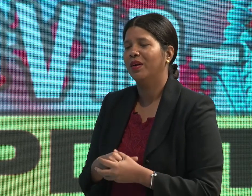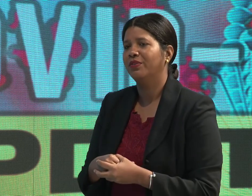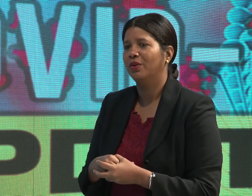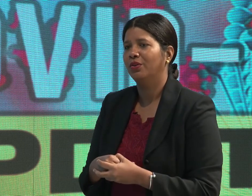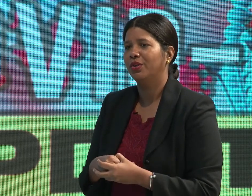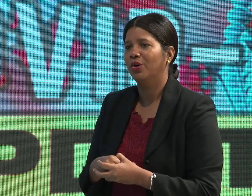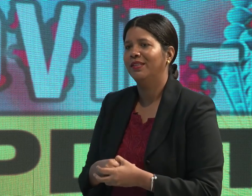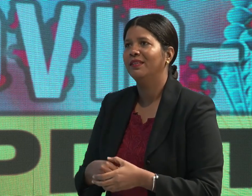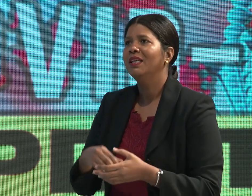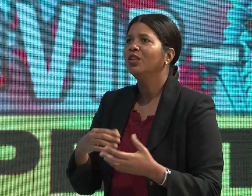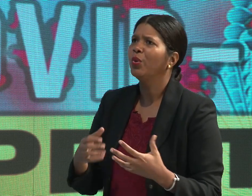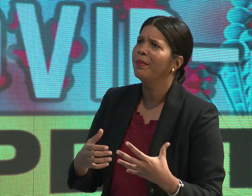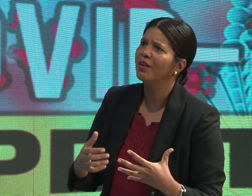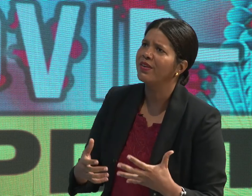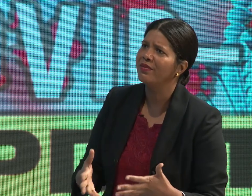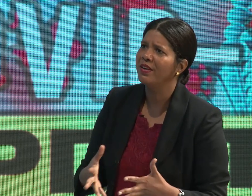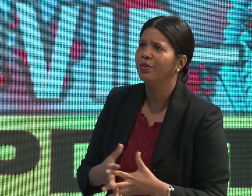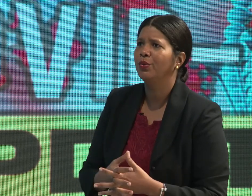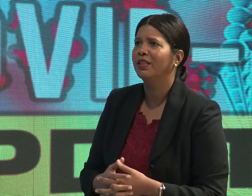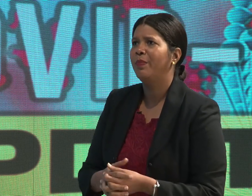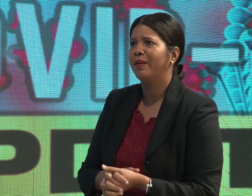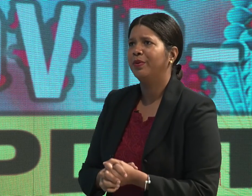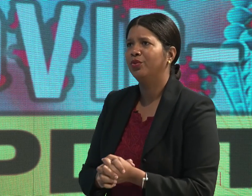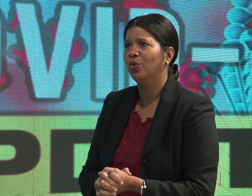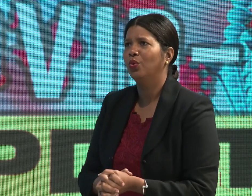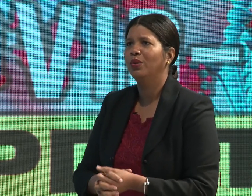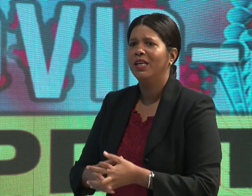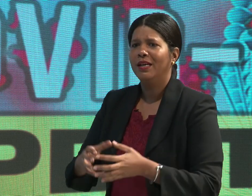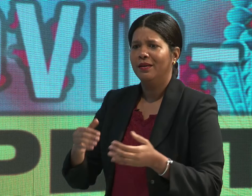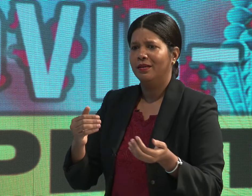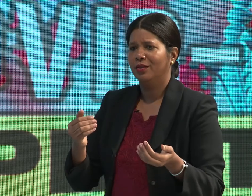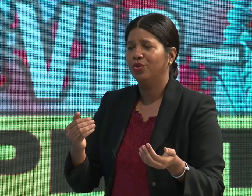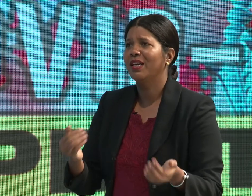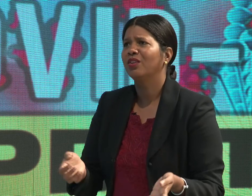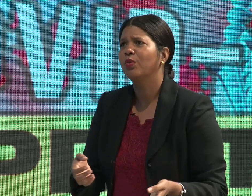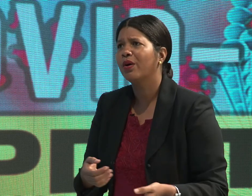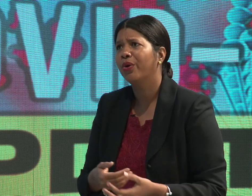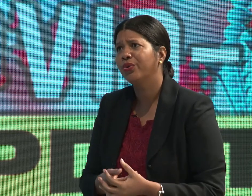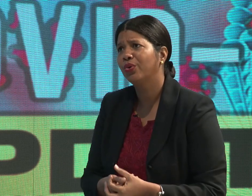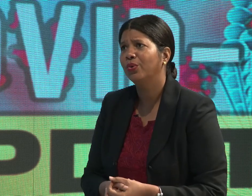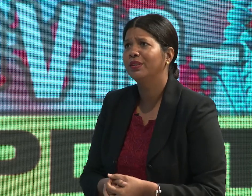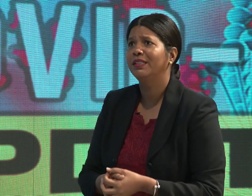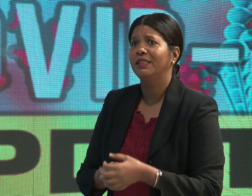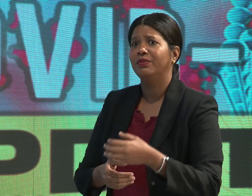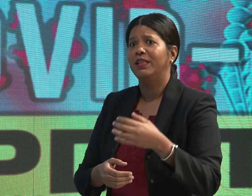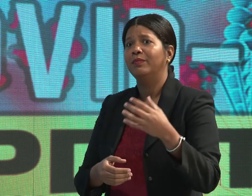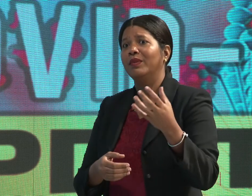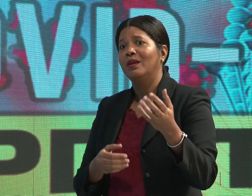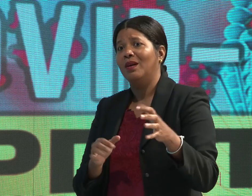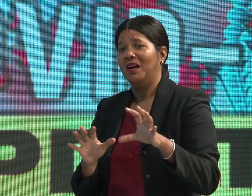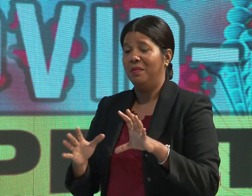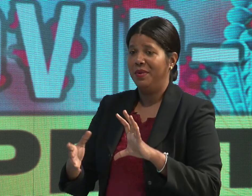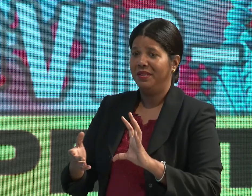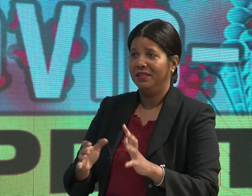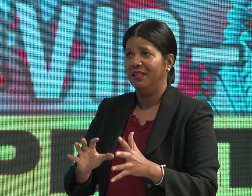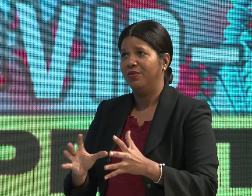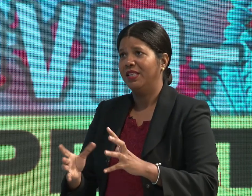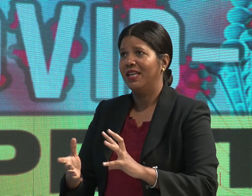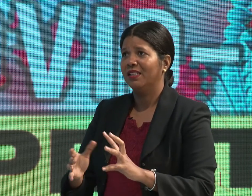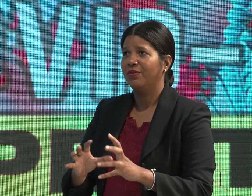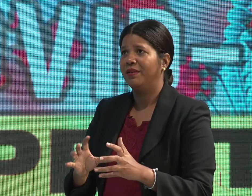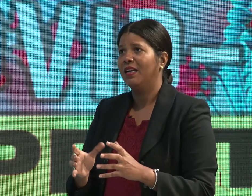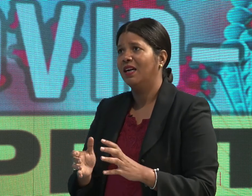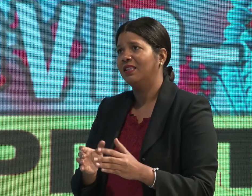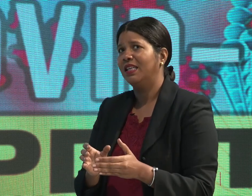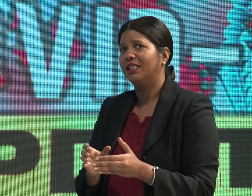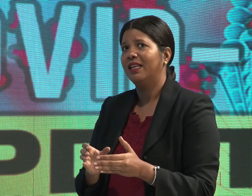en oma's van onder ons, 2x525 per persoon. Sociaal zwakke huishouden is van gemiddeld